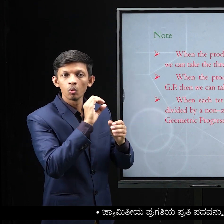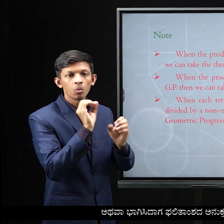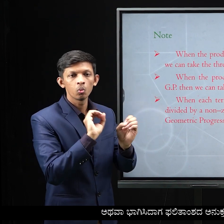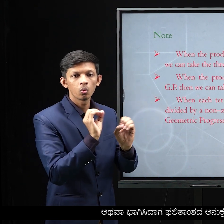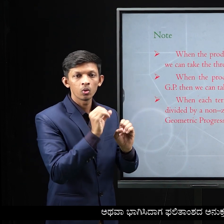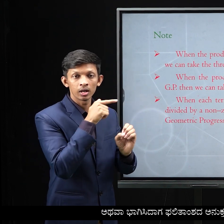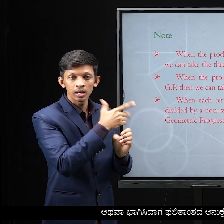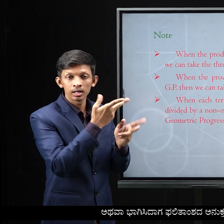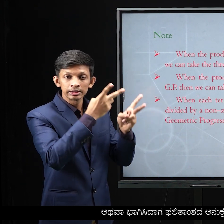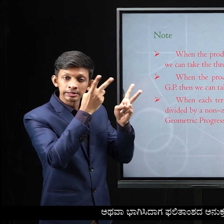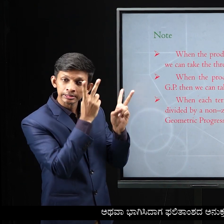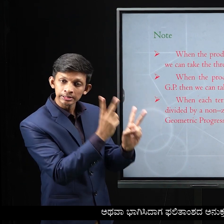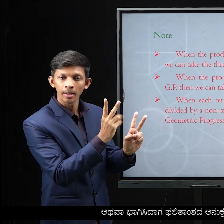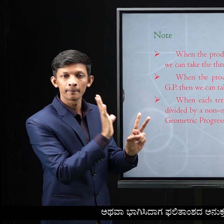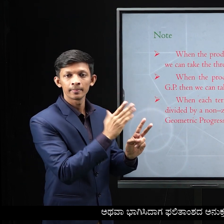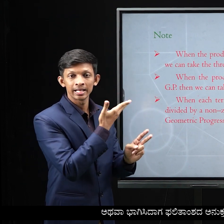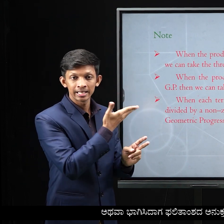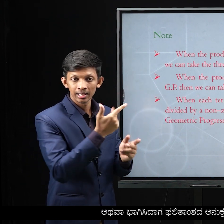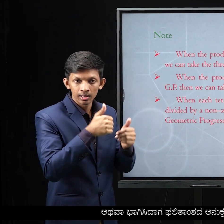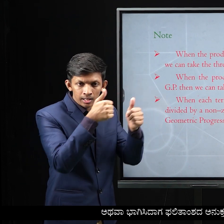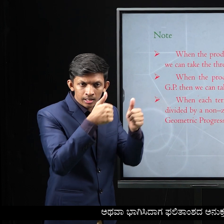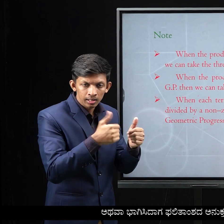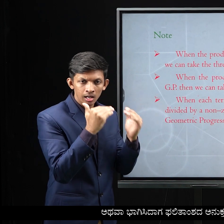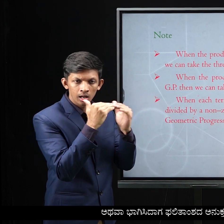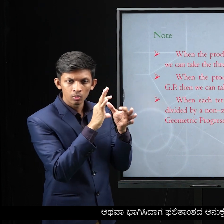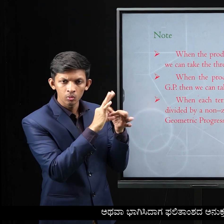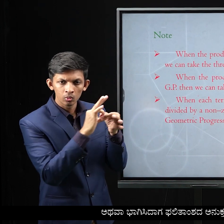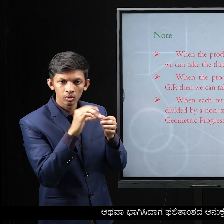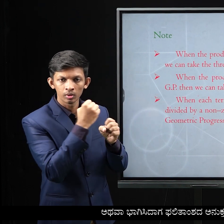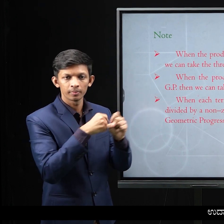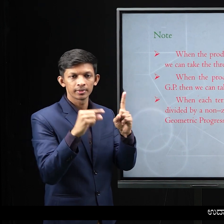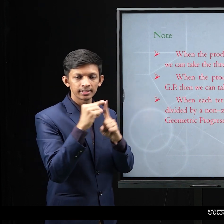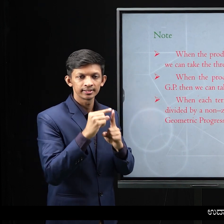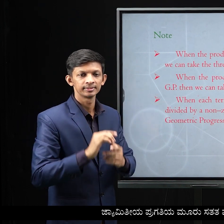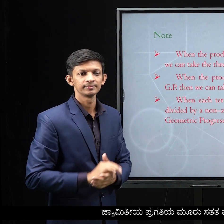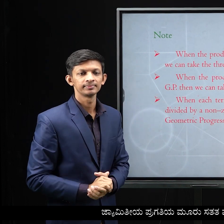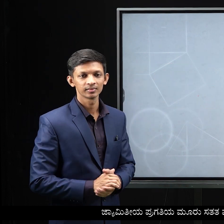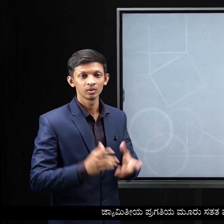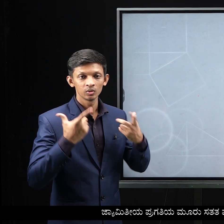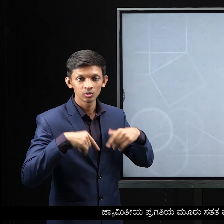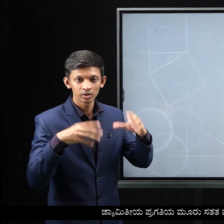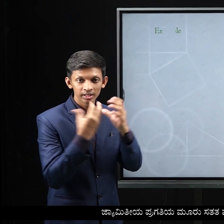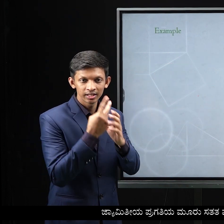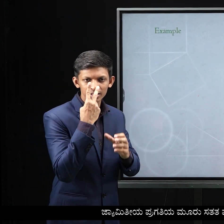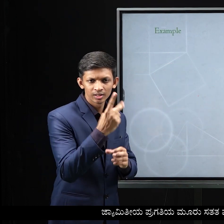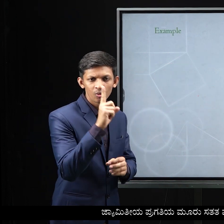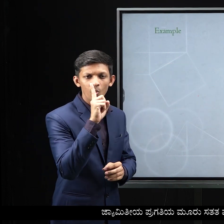ಭಾಗಿಸಿದಾಗ ಫಲಿತಾಂಶದ ಅನುಕ್ರಮವು ಜ್ಯಾಮಿತಿಯ ಪ್ರಗತಿಯಾಗಿರುತ್ತದೆ. ಉದಾಹರಣೆ: ಜ್ಯಾಮಿತಿಯ ಪ್ರಗತಿಯ 3 ಸತತ